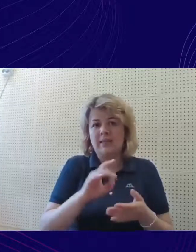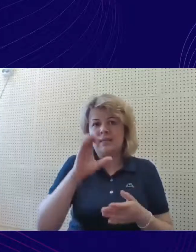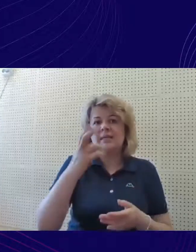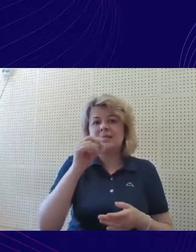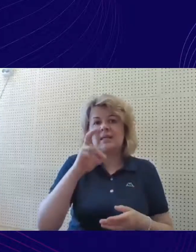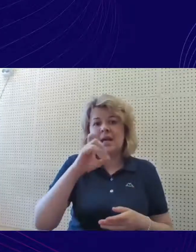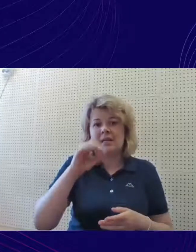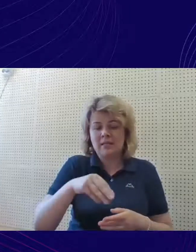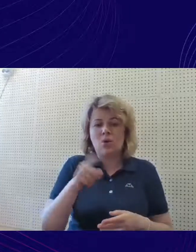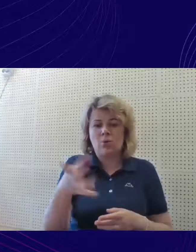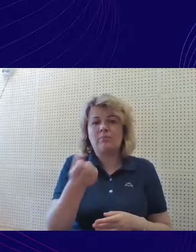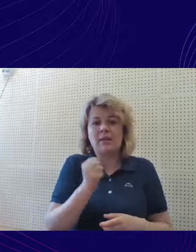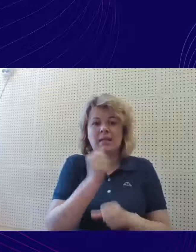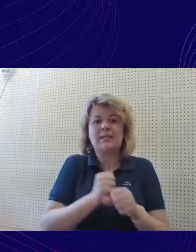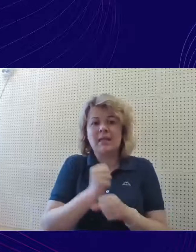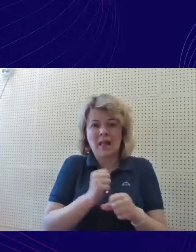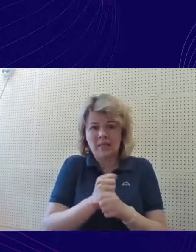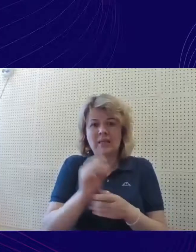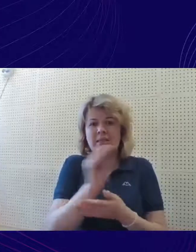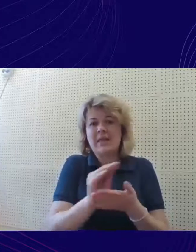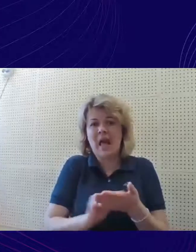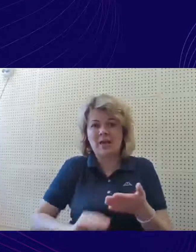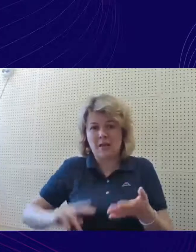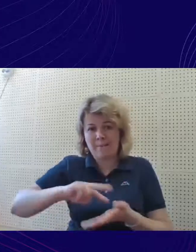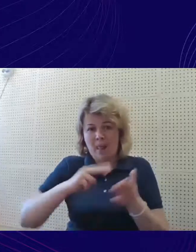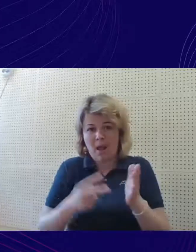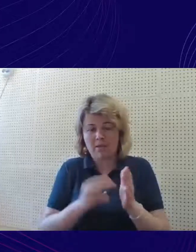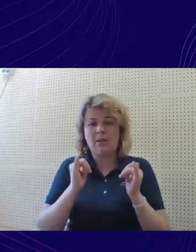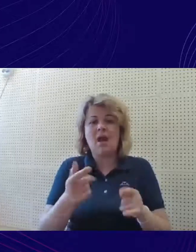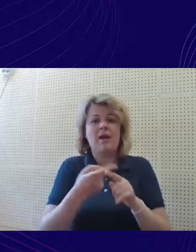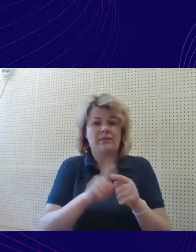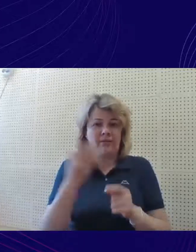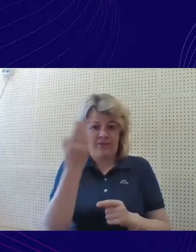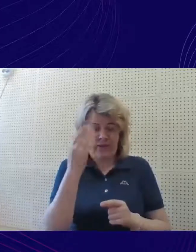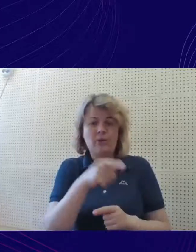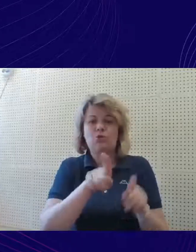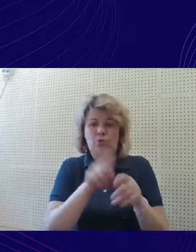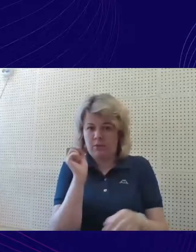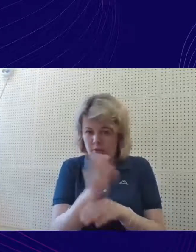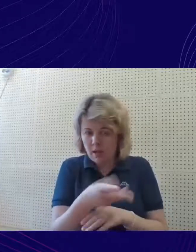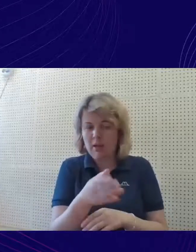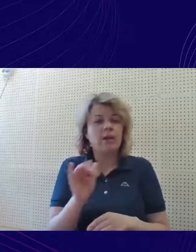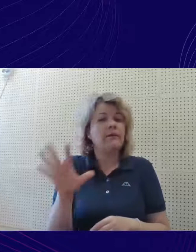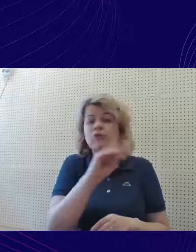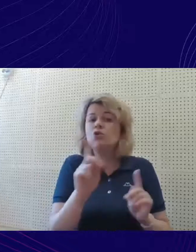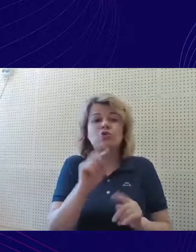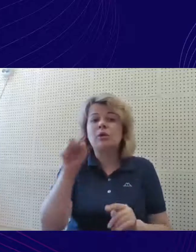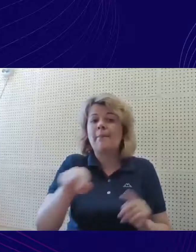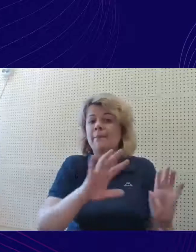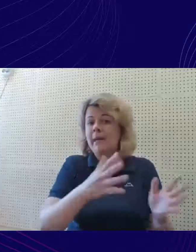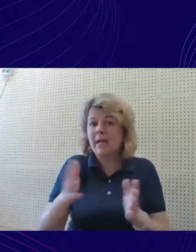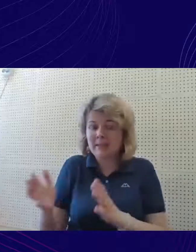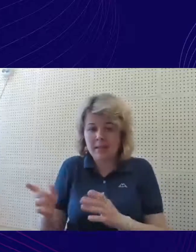для Селзника, для этого фильма. И вообще все, что там происходило, было ужасно.